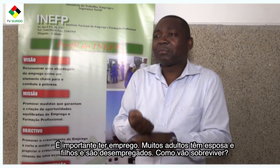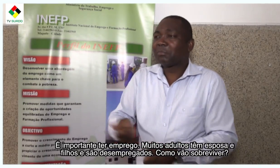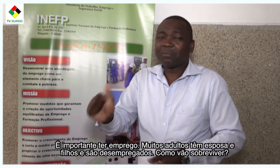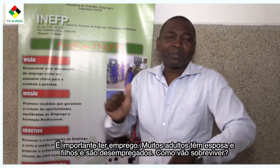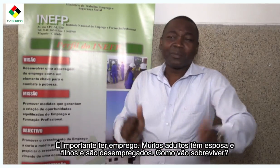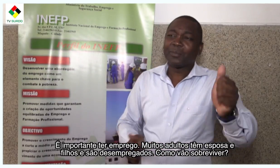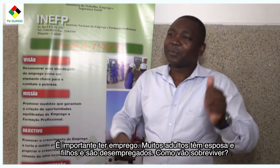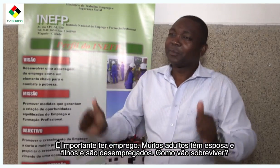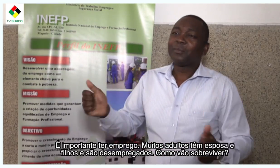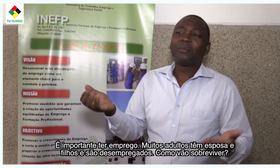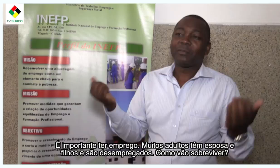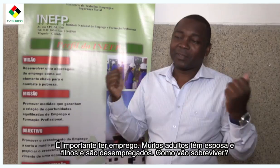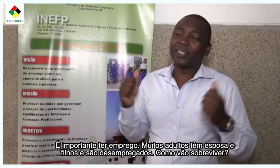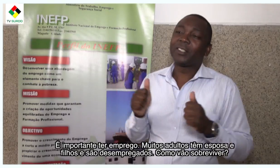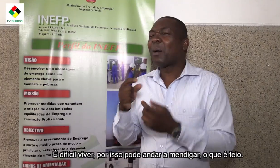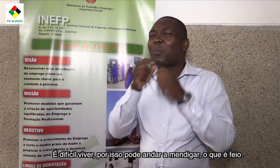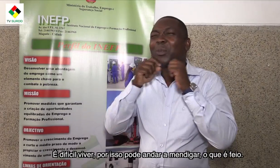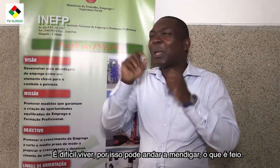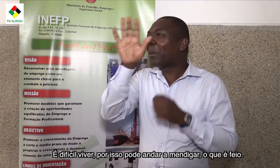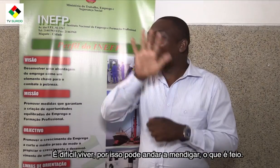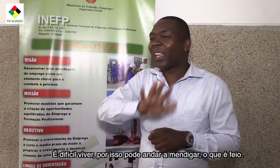Como vão sobreviver?